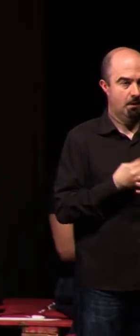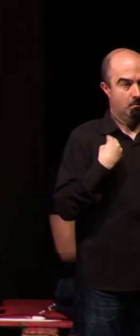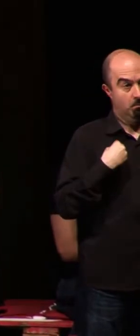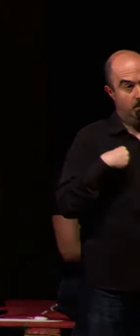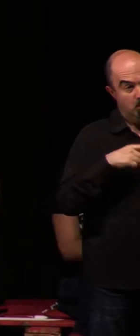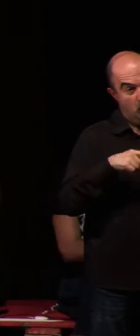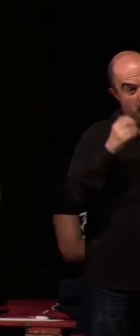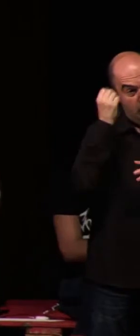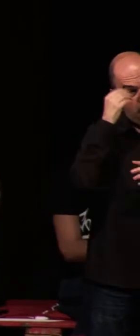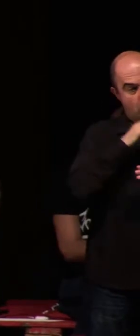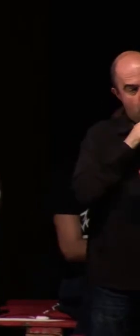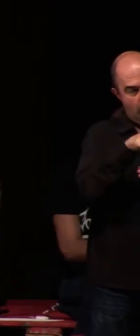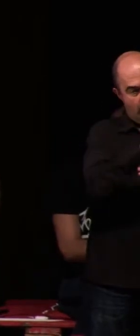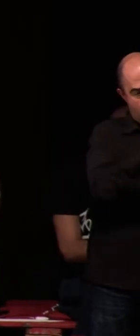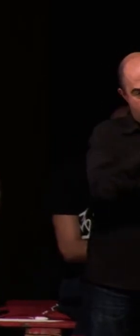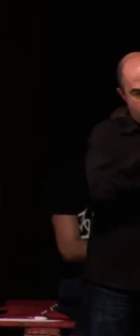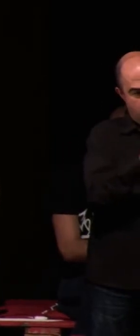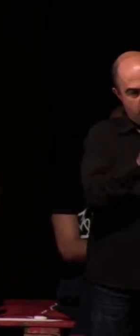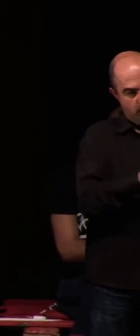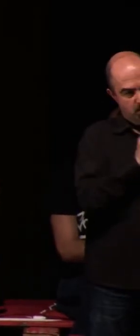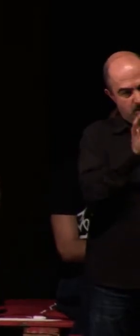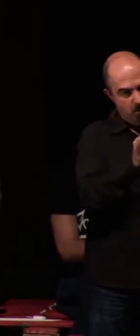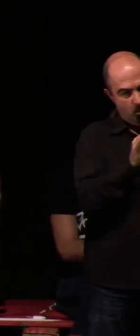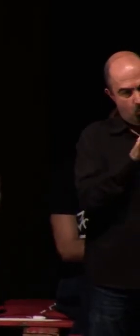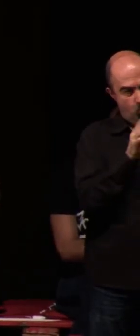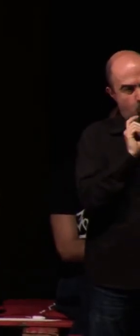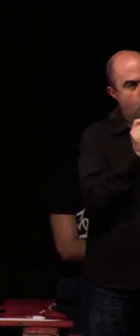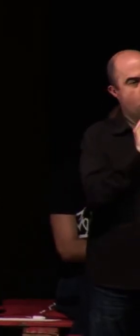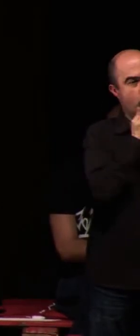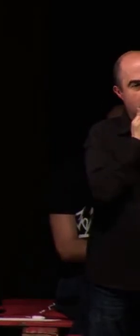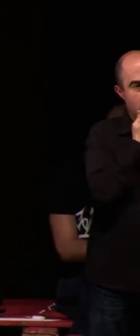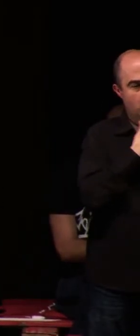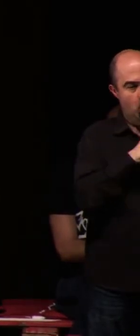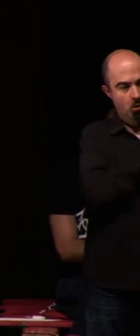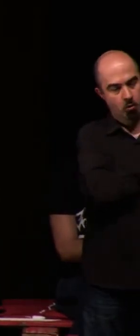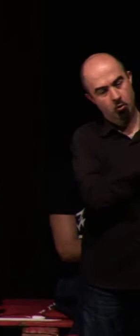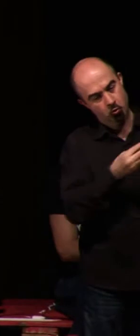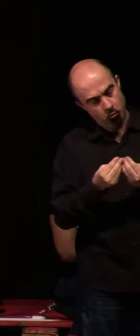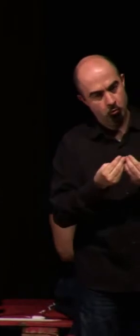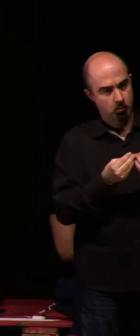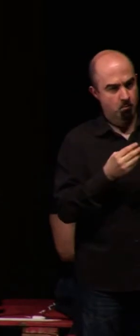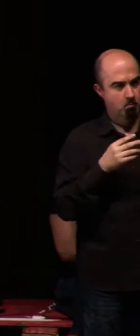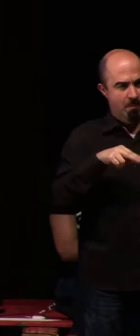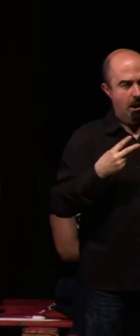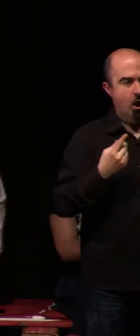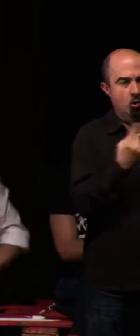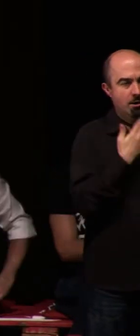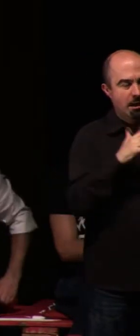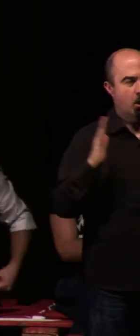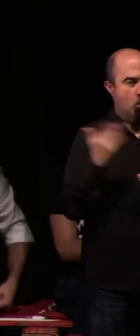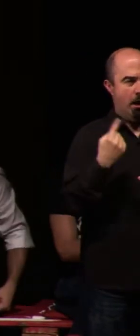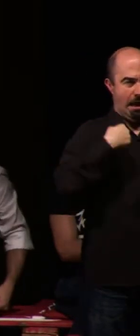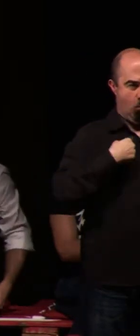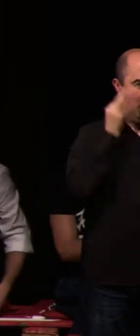après al carrer en aquest cicle de lluites i protestes, que mai més soles, que juntes podem i que si ens toquen a una, ens toquen a totes.